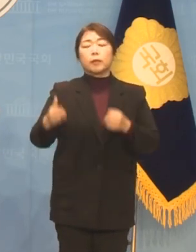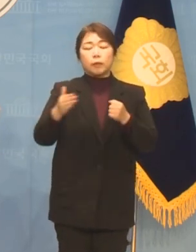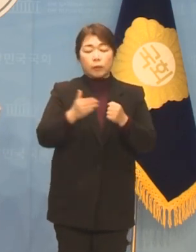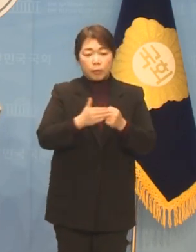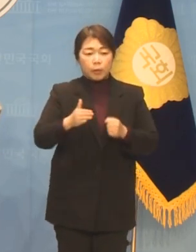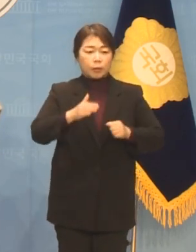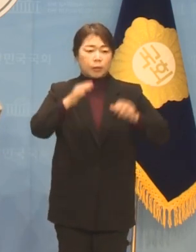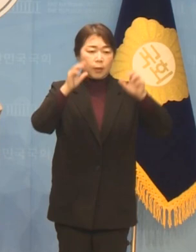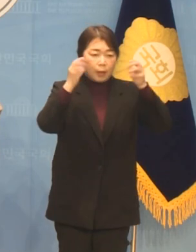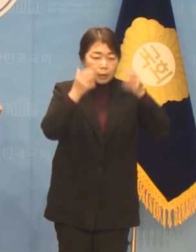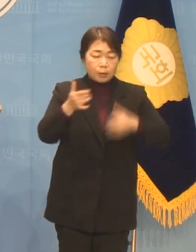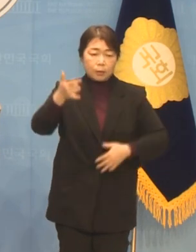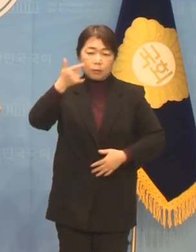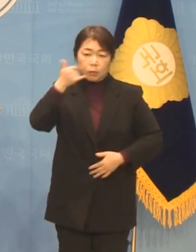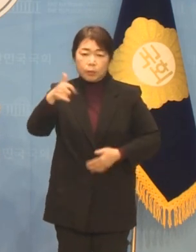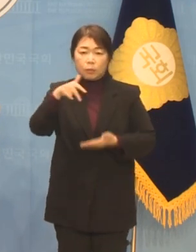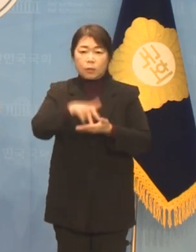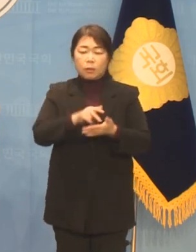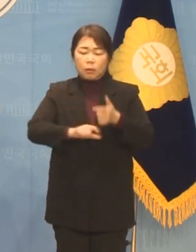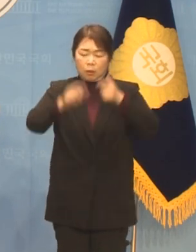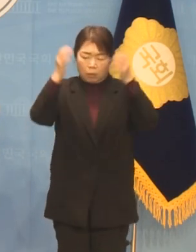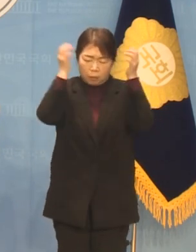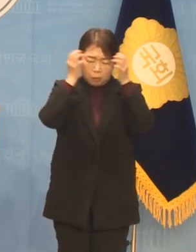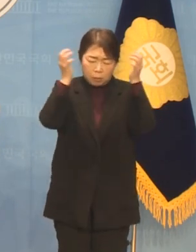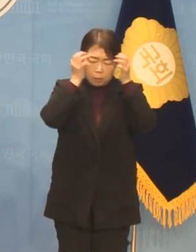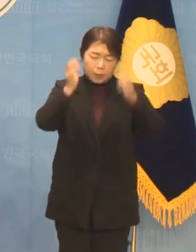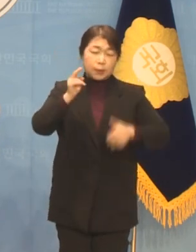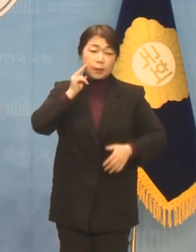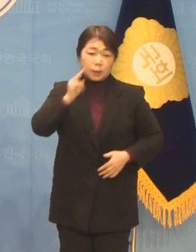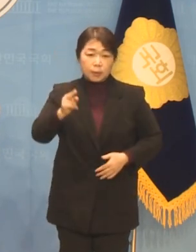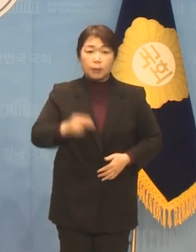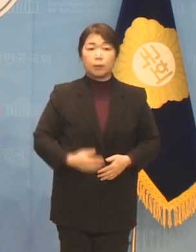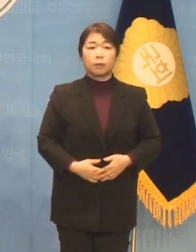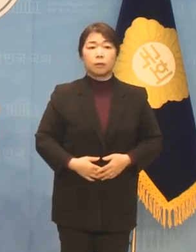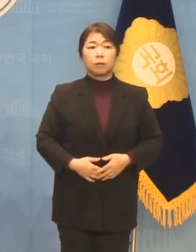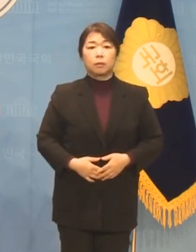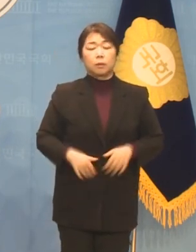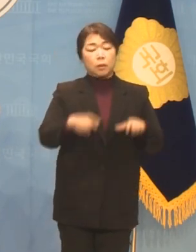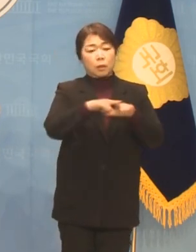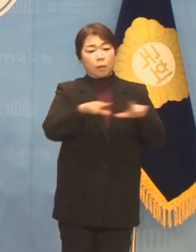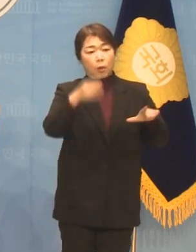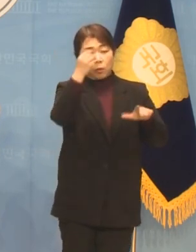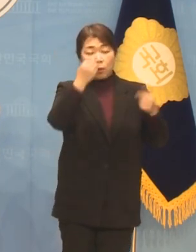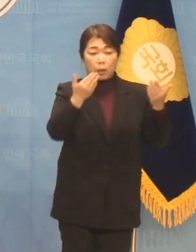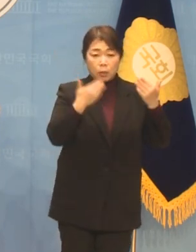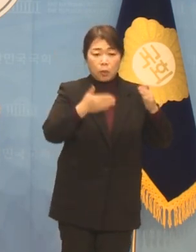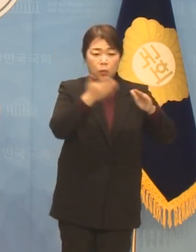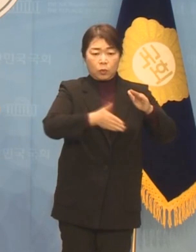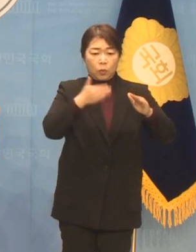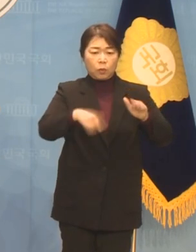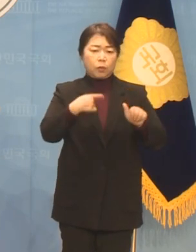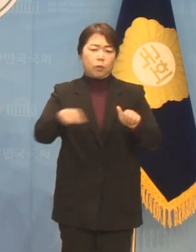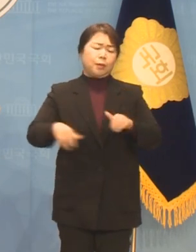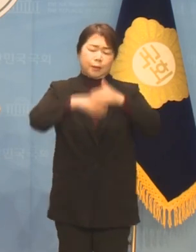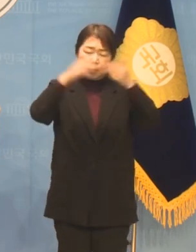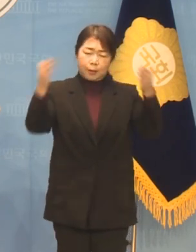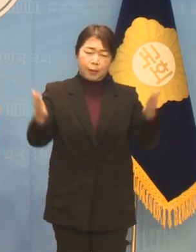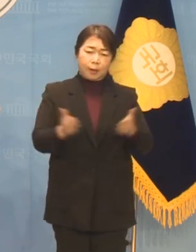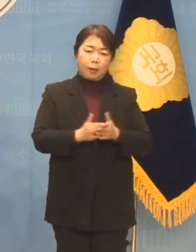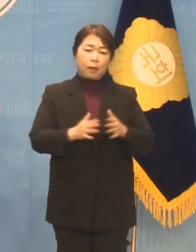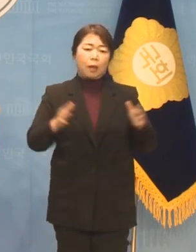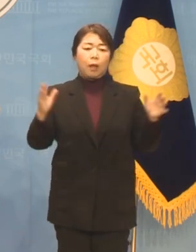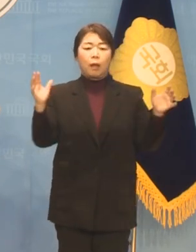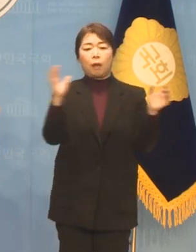우리 아이들과 학부모들은 더욱 고통에 내몰릴 것이고 일반고를 비롯한 공교육 전반이